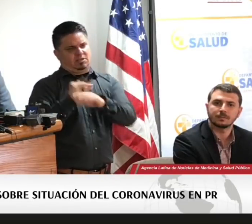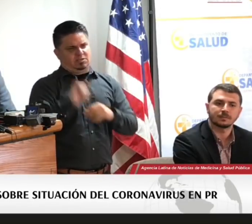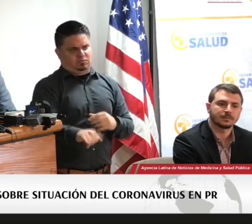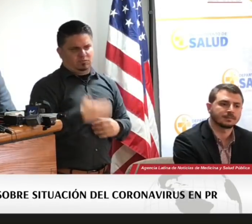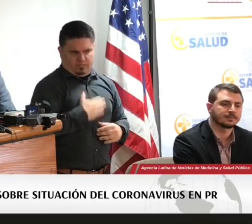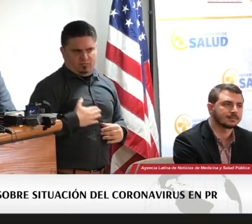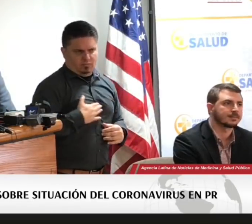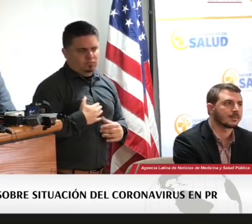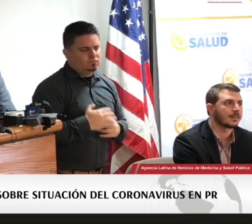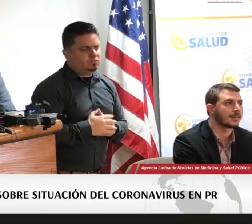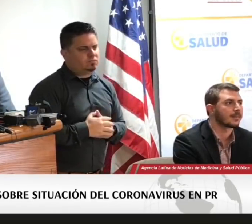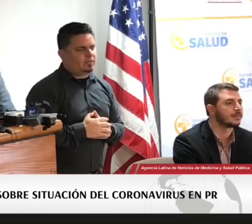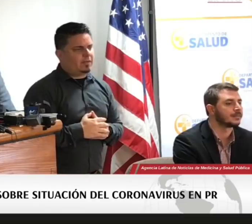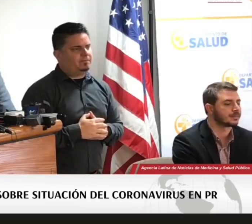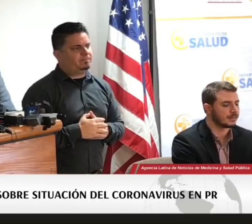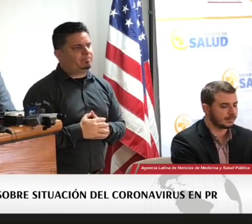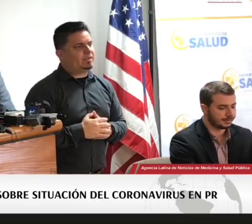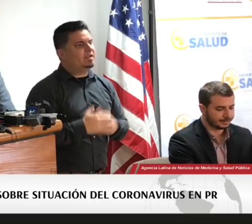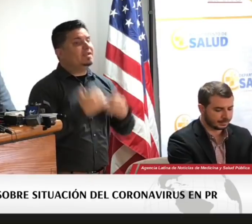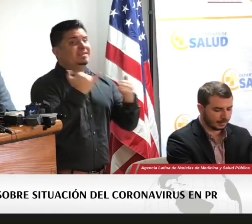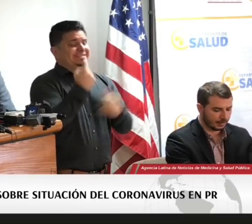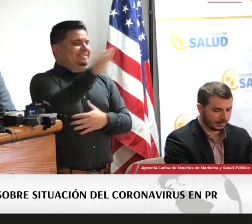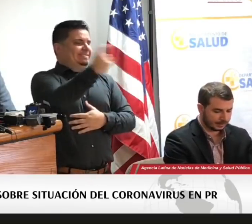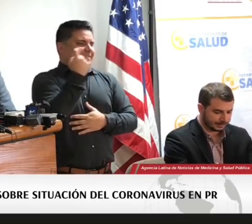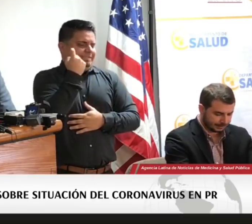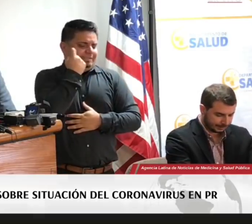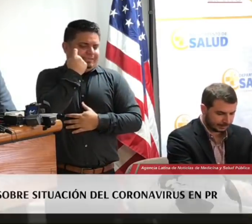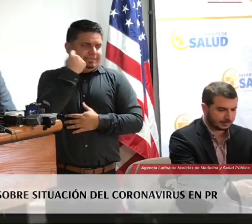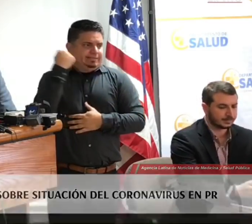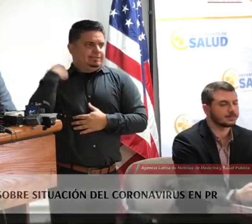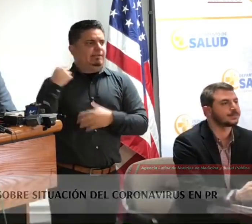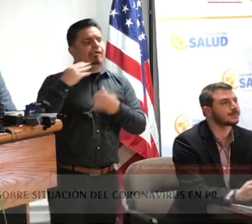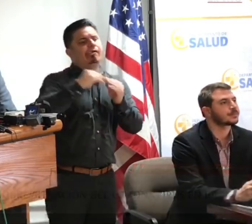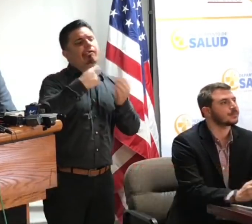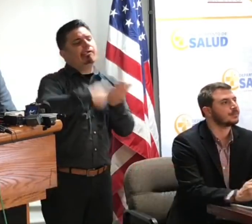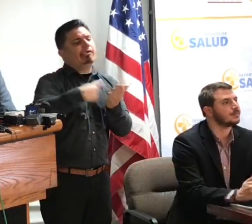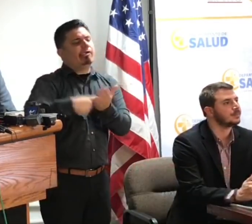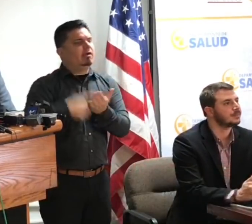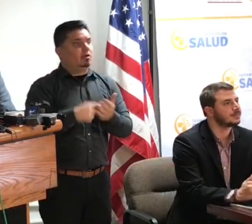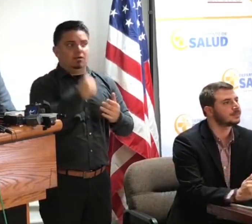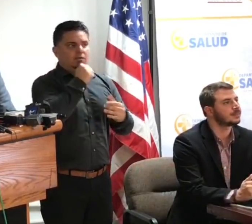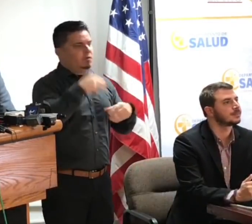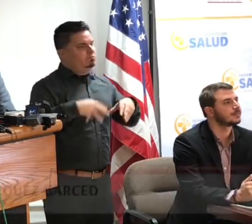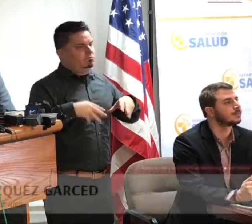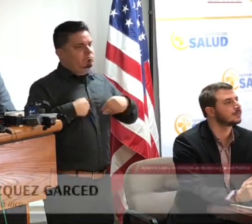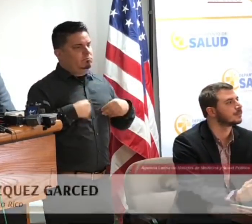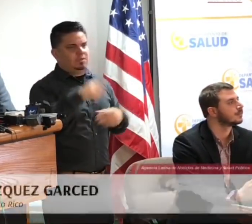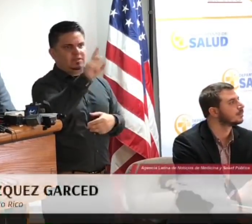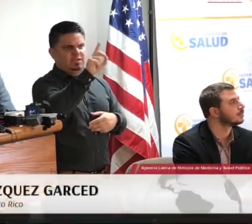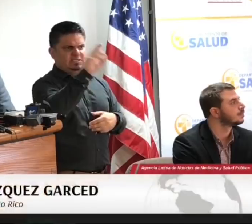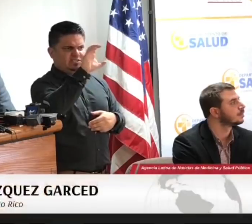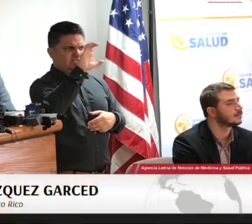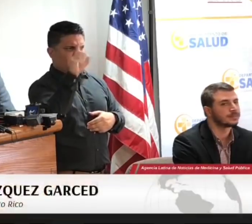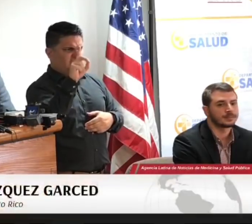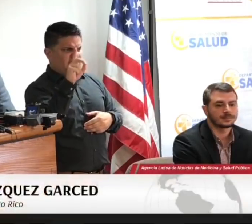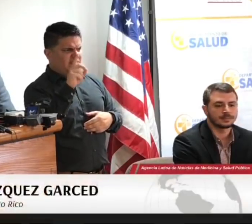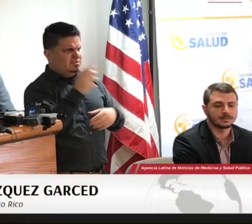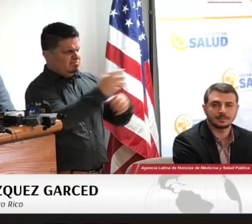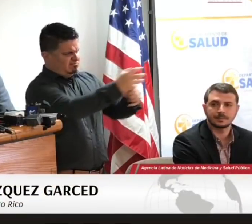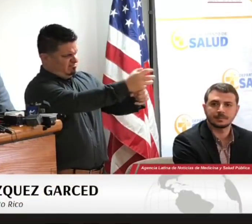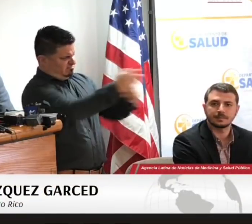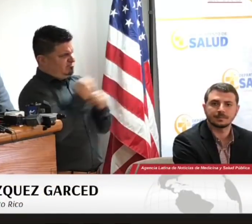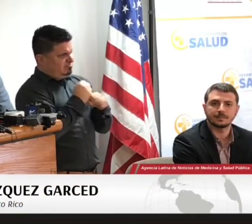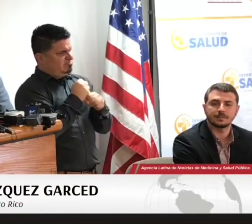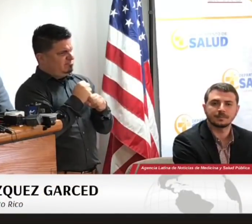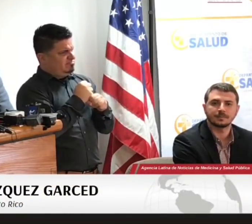Bueno, de la conversación que yo les dije ahorita, que era inaceptable que el CDC a este momento, y yo quiero excusar